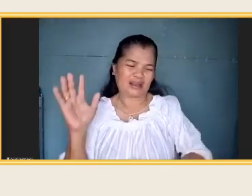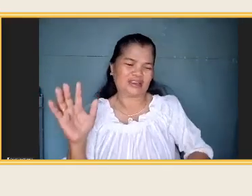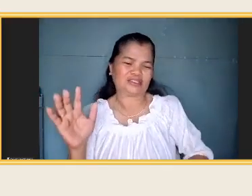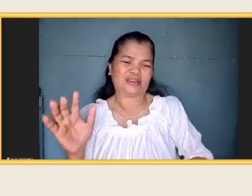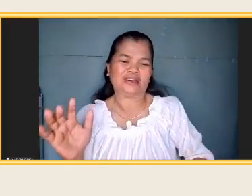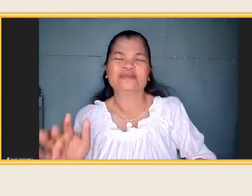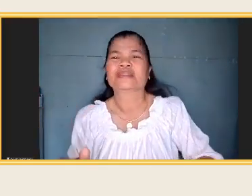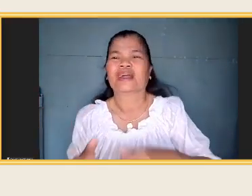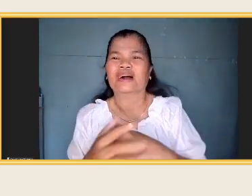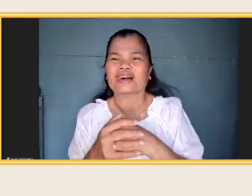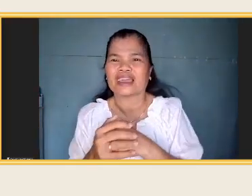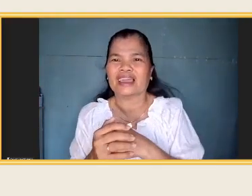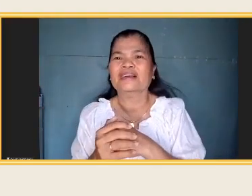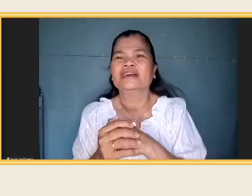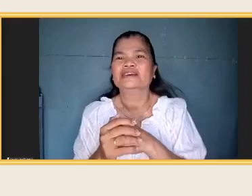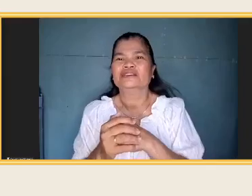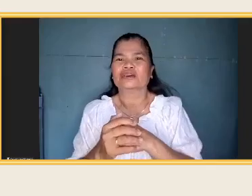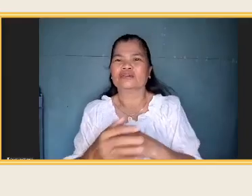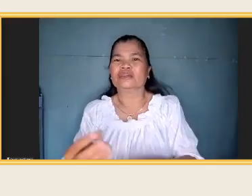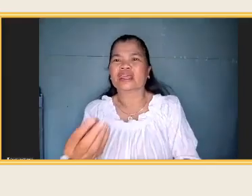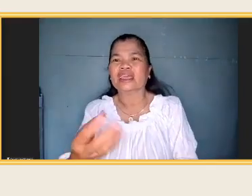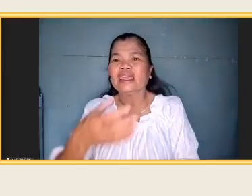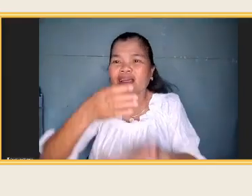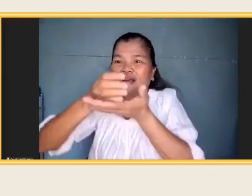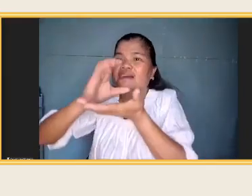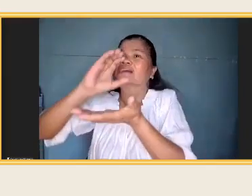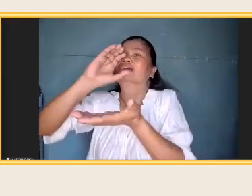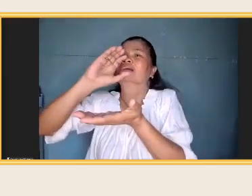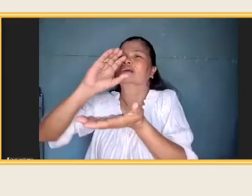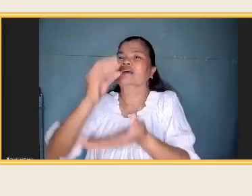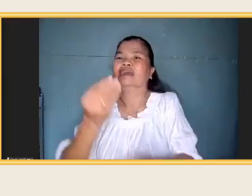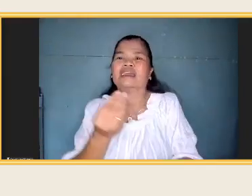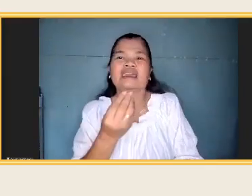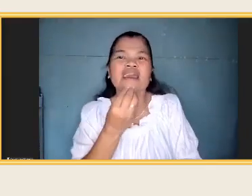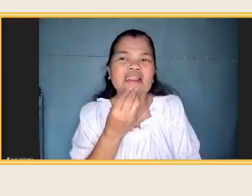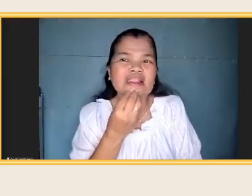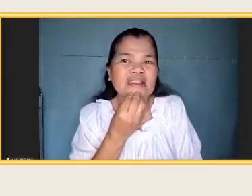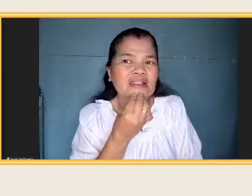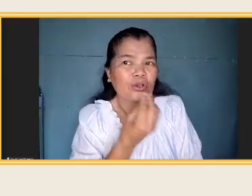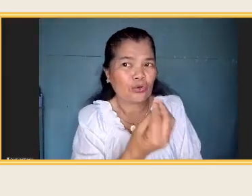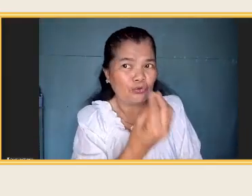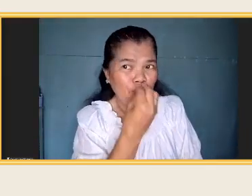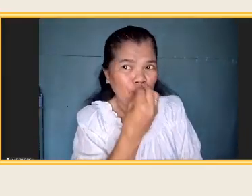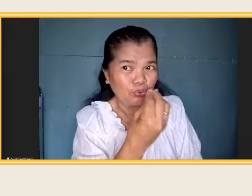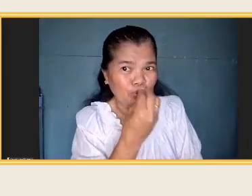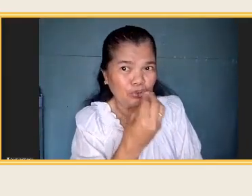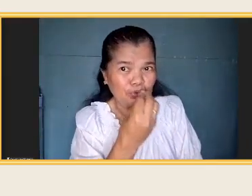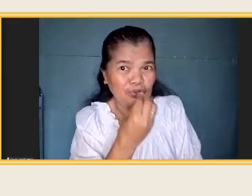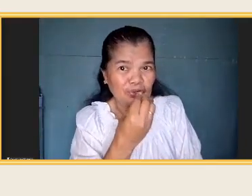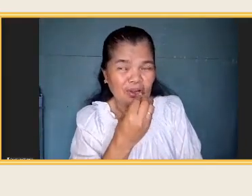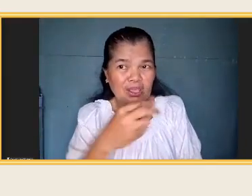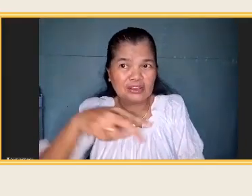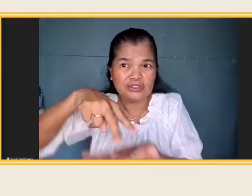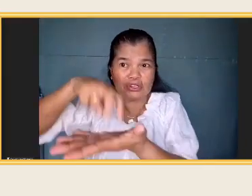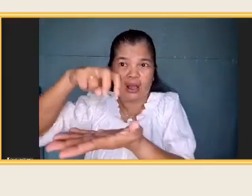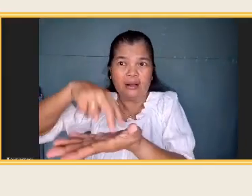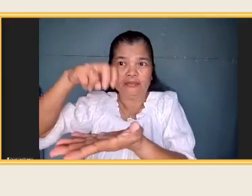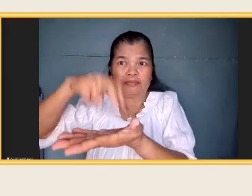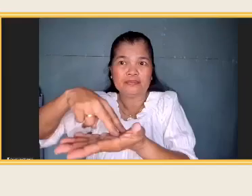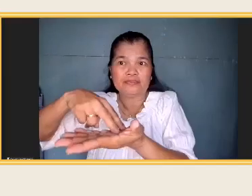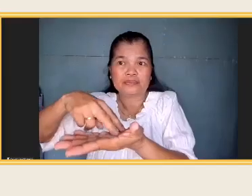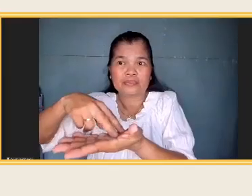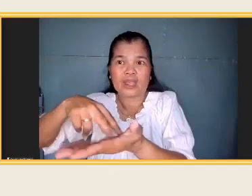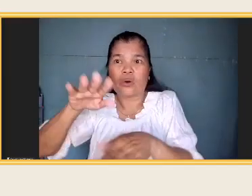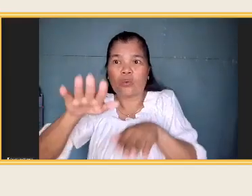Bahala na kay sir. Okay. So, drink, eat, food,